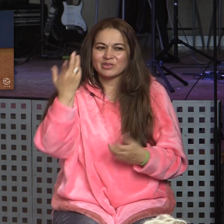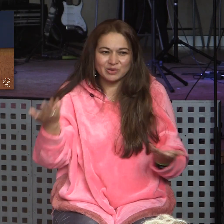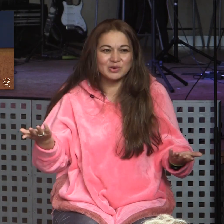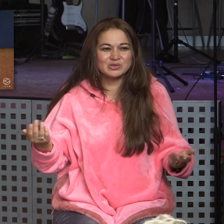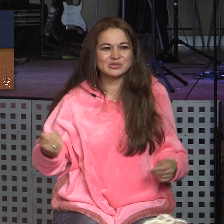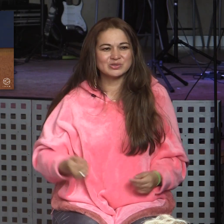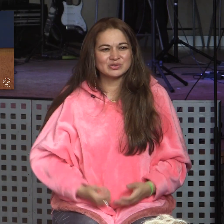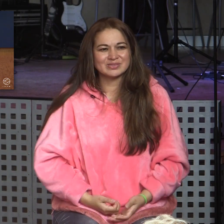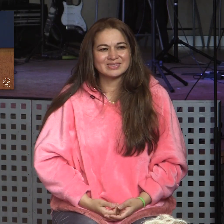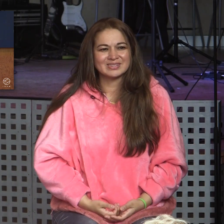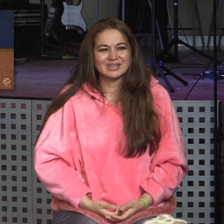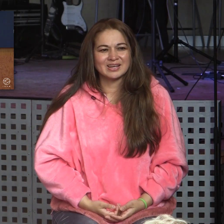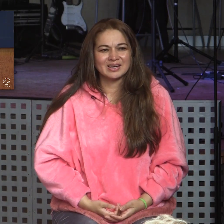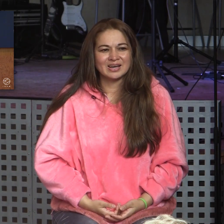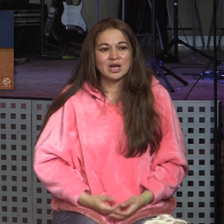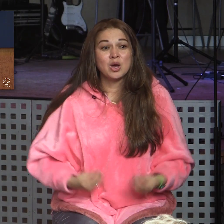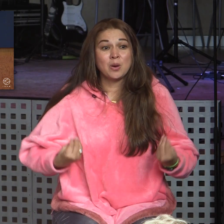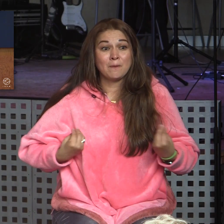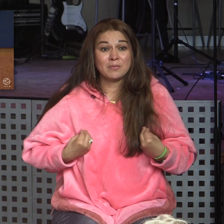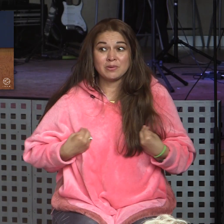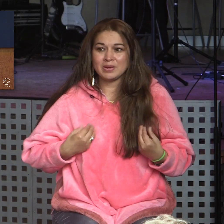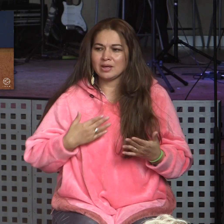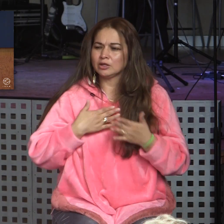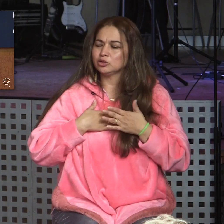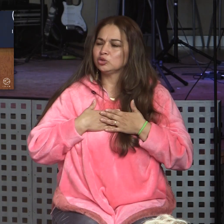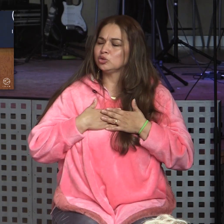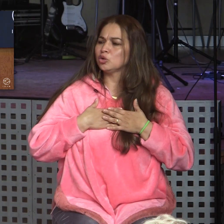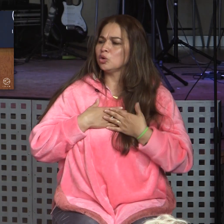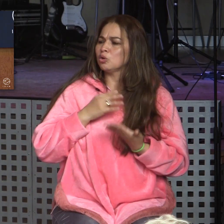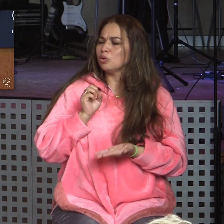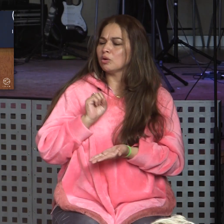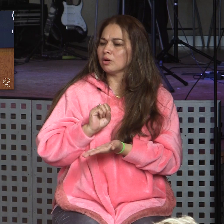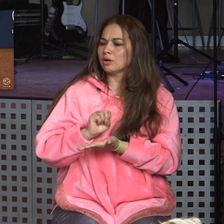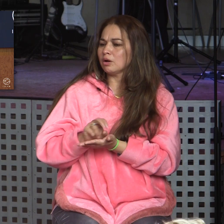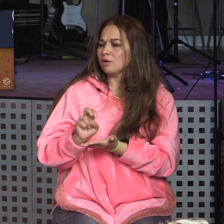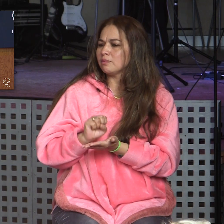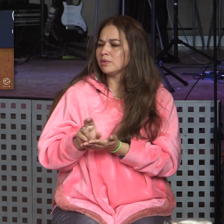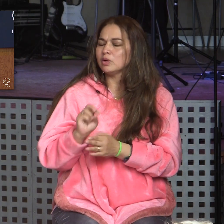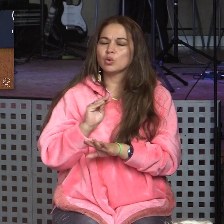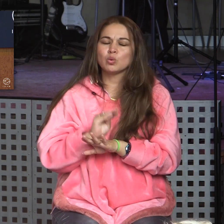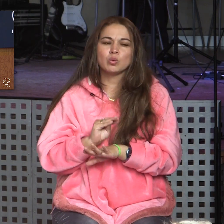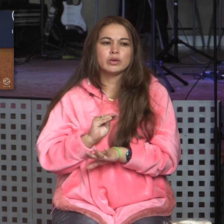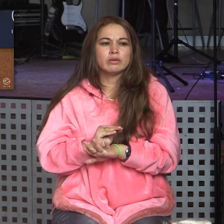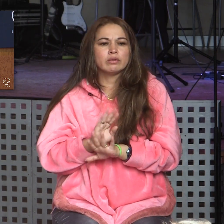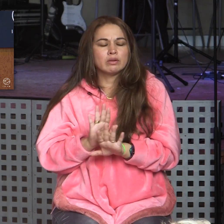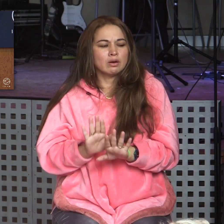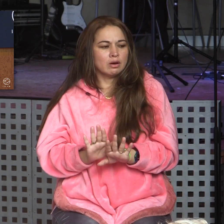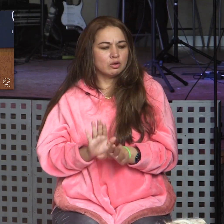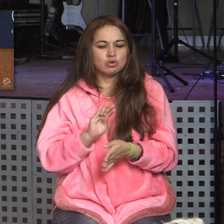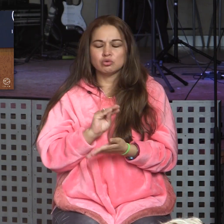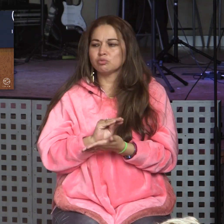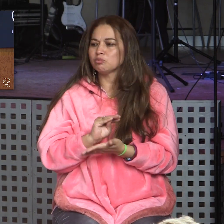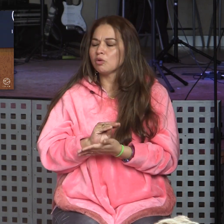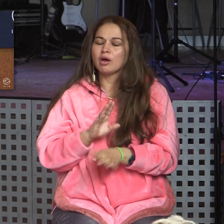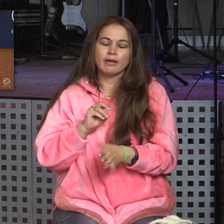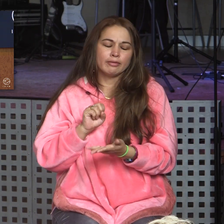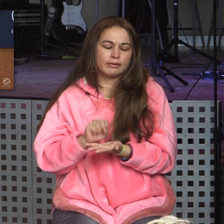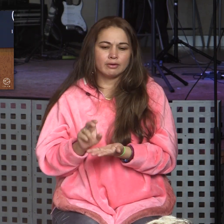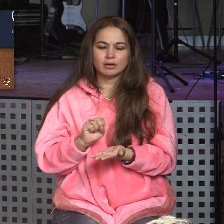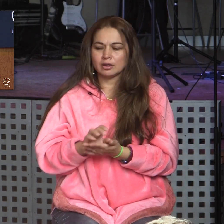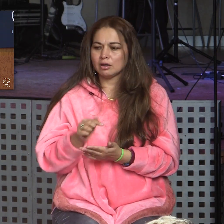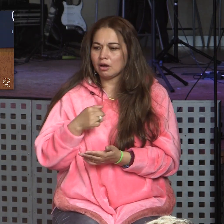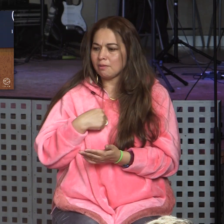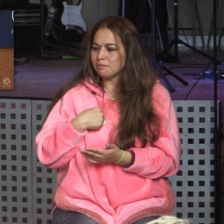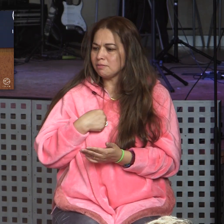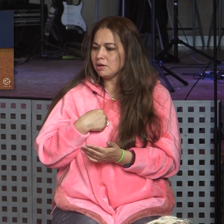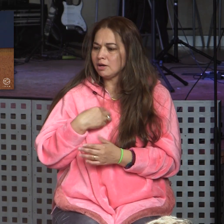que sostiene nuestra vida no es mi precaución, que está bien tenerla, Lo que sostiene mi vida no es cómo me